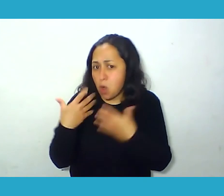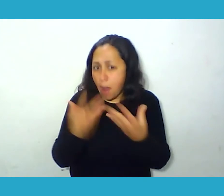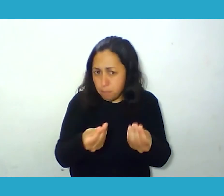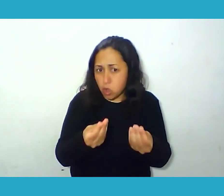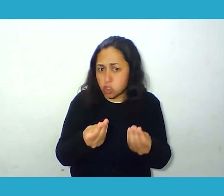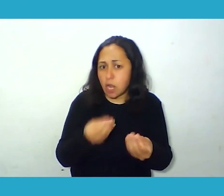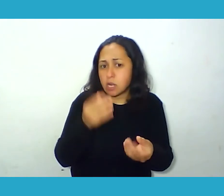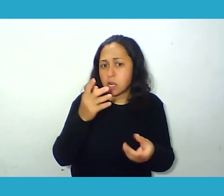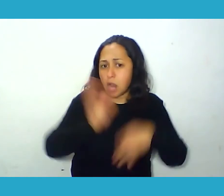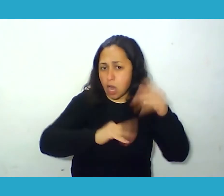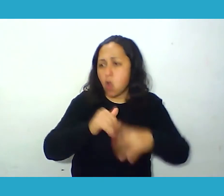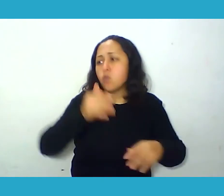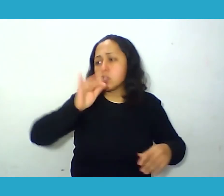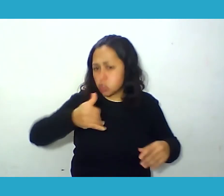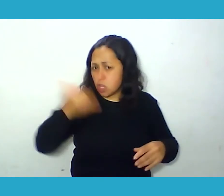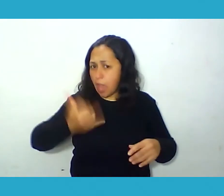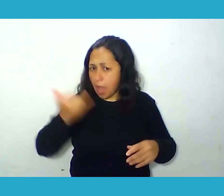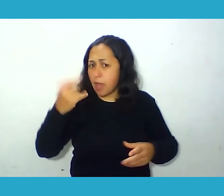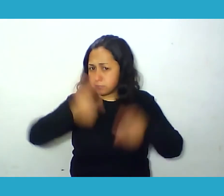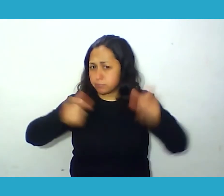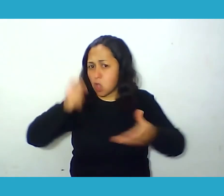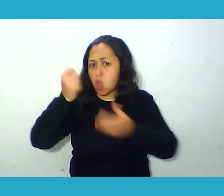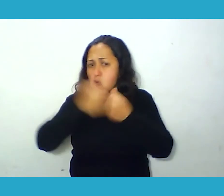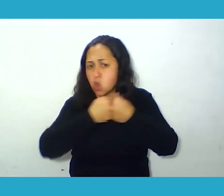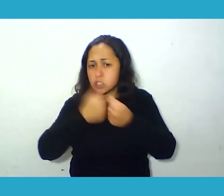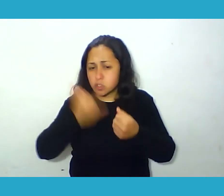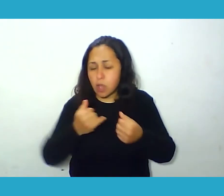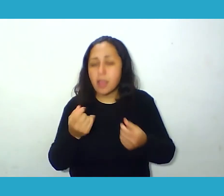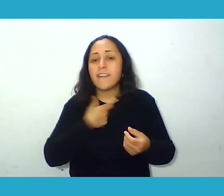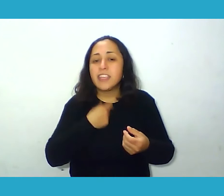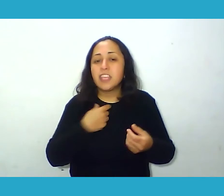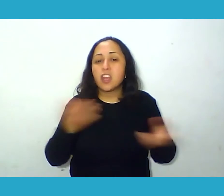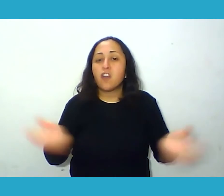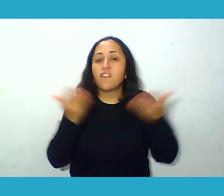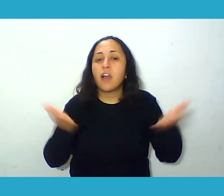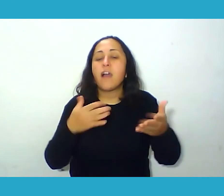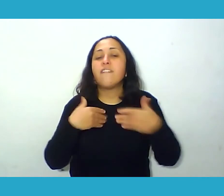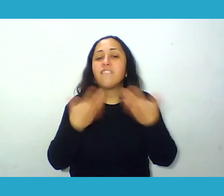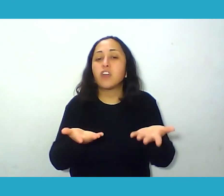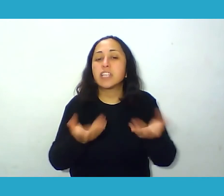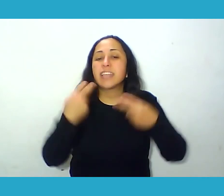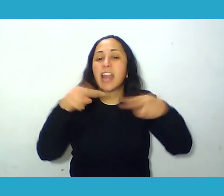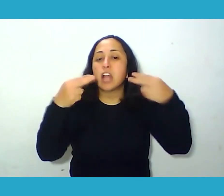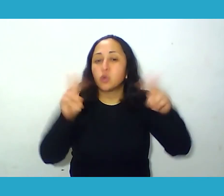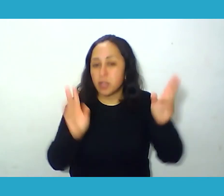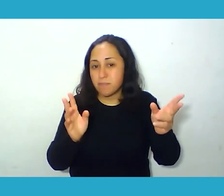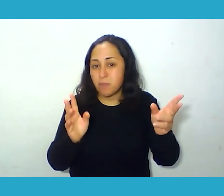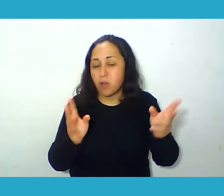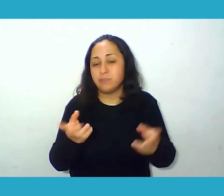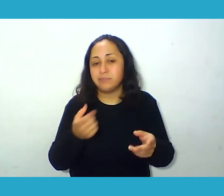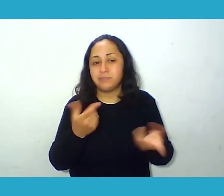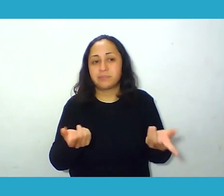Se apoya y quiere fortalecer el turismo de la región netamente turística. Se quiere en